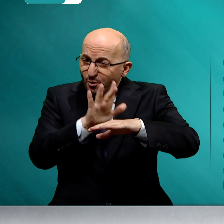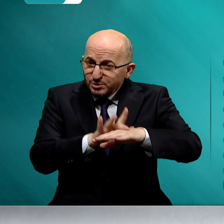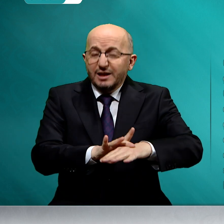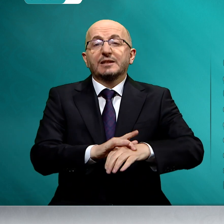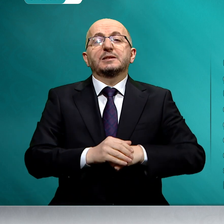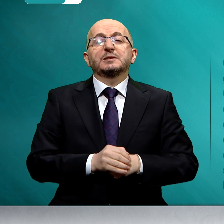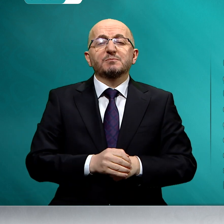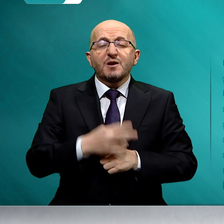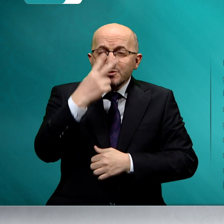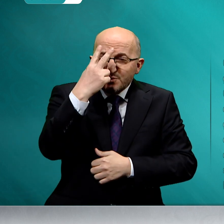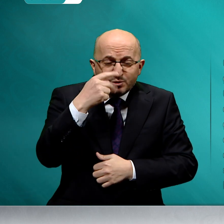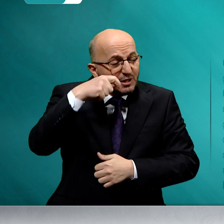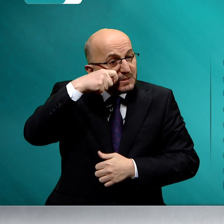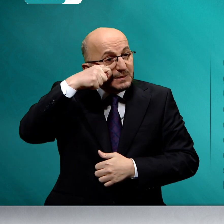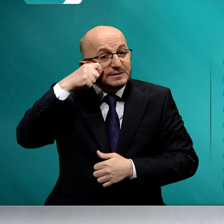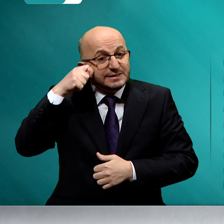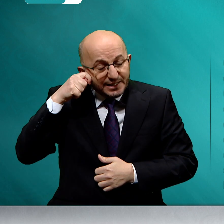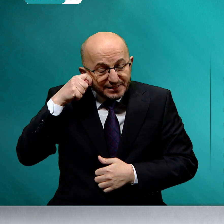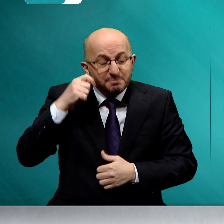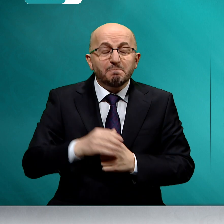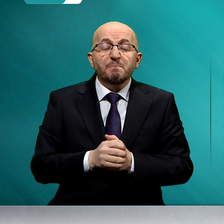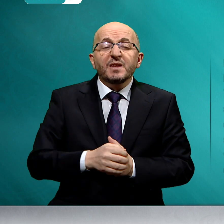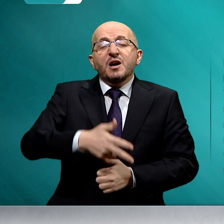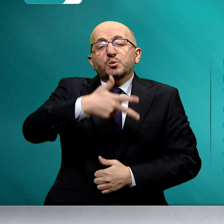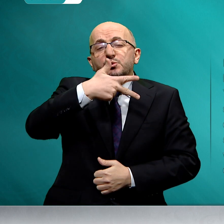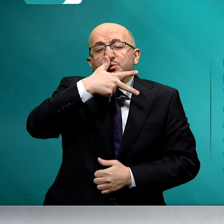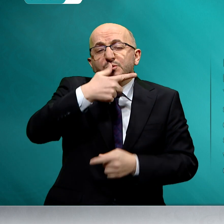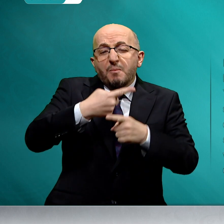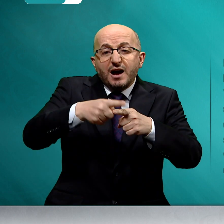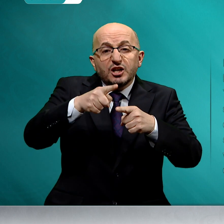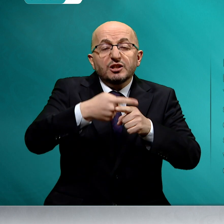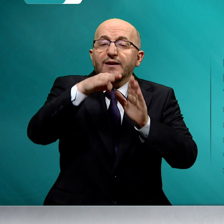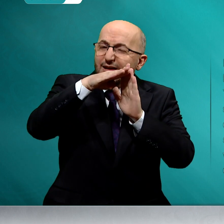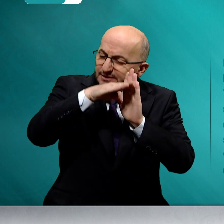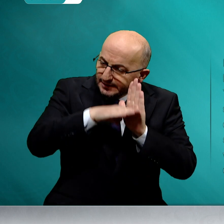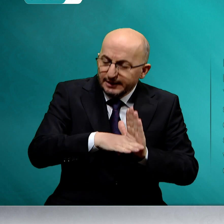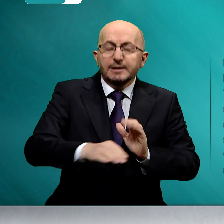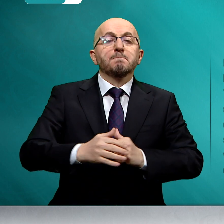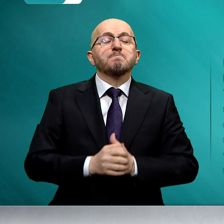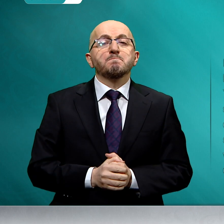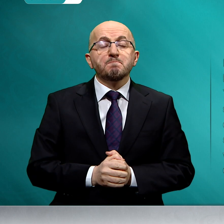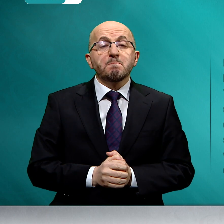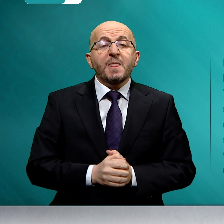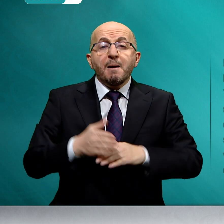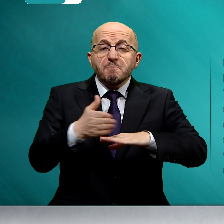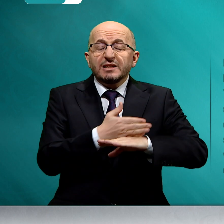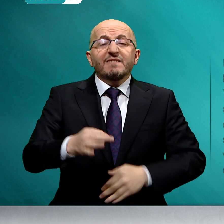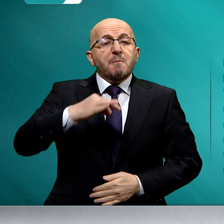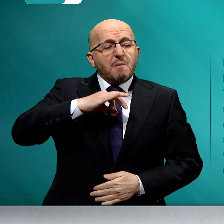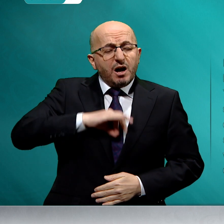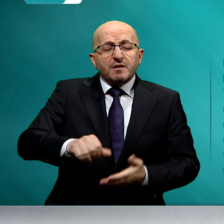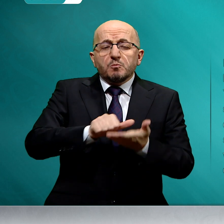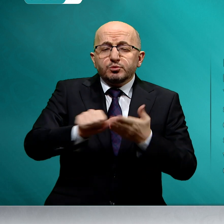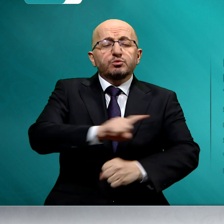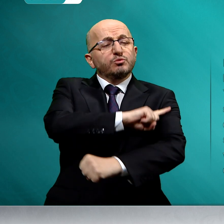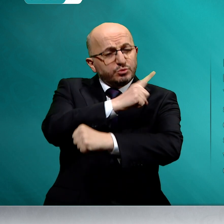dokunalım. Gözyaşlarını silelim. Hüzünlerimizi paylaşarak azaltalım. Maddi ve manevi